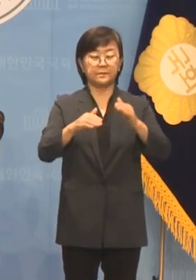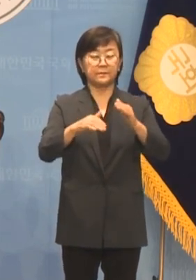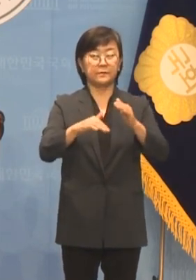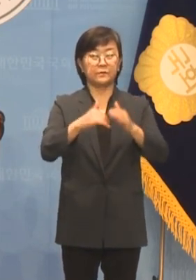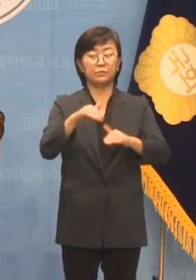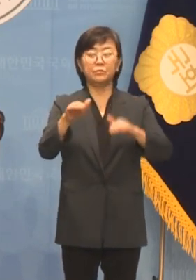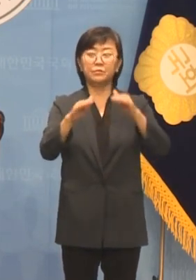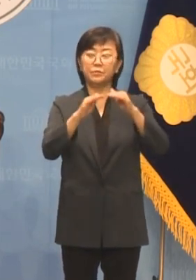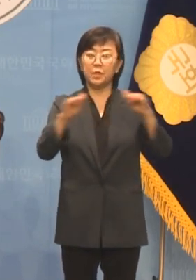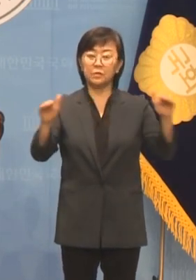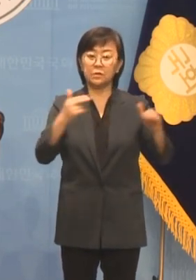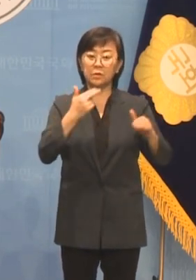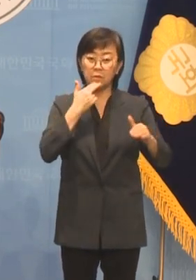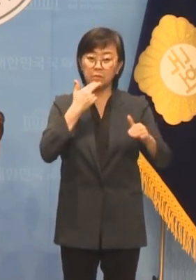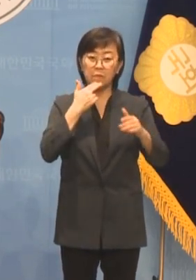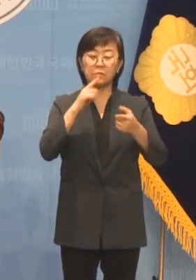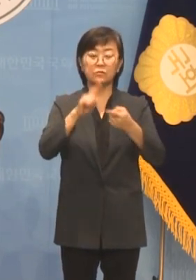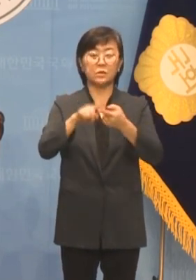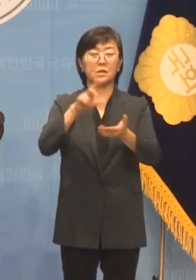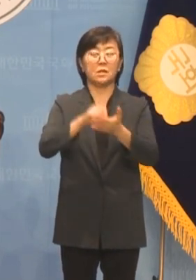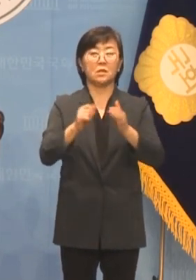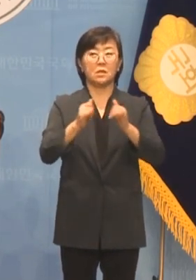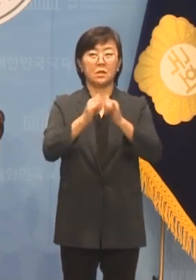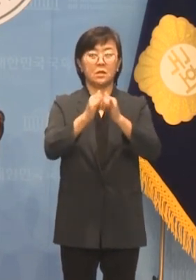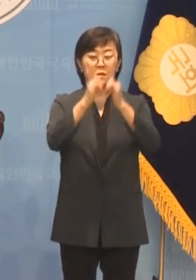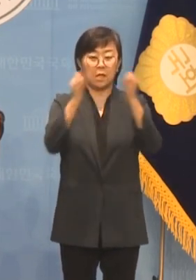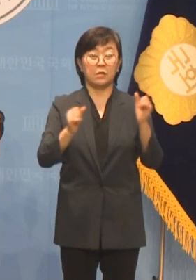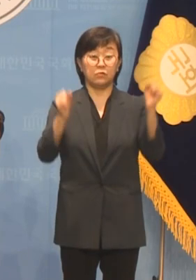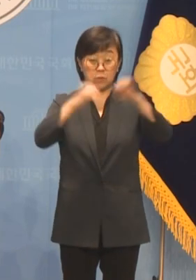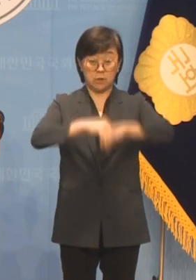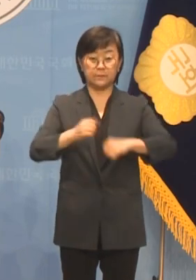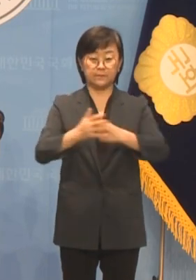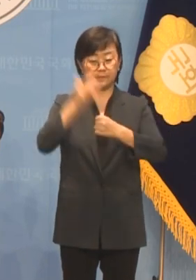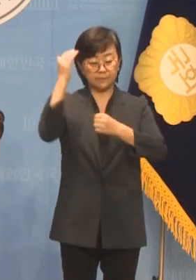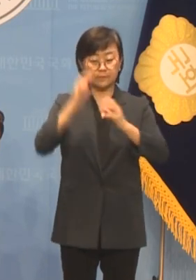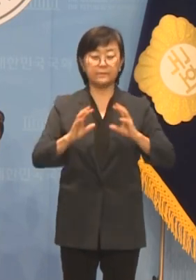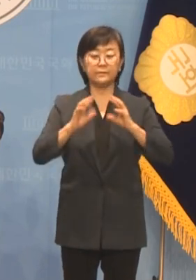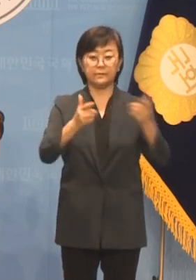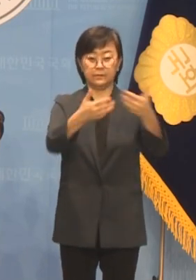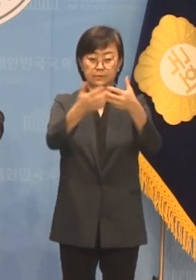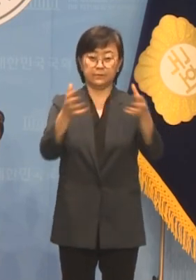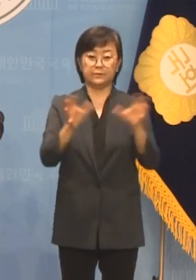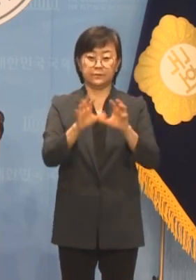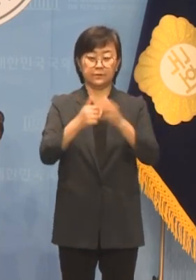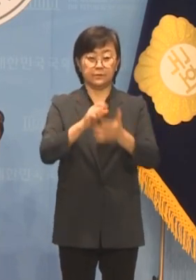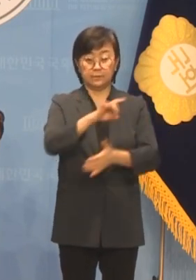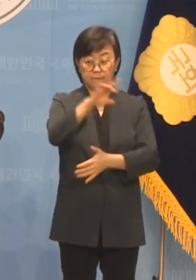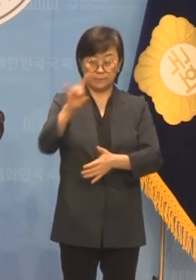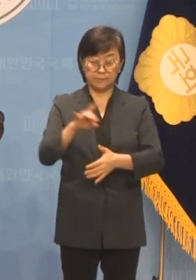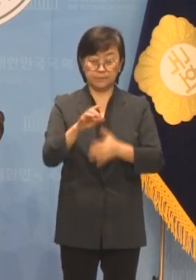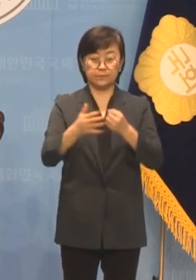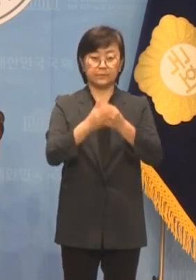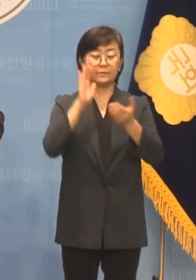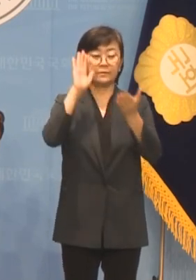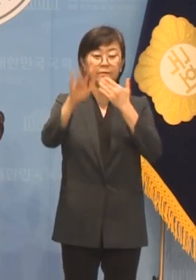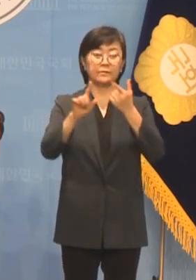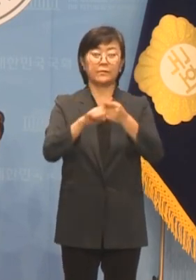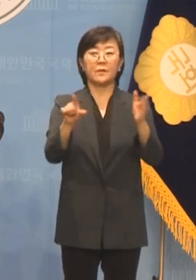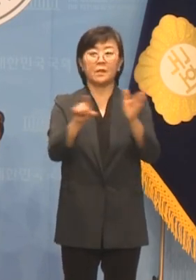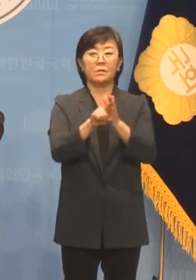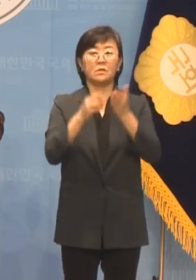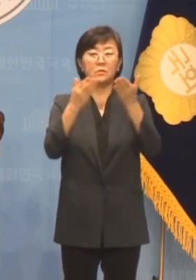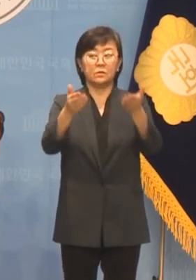심화로 사회 계약은 무너졌습니다. 대한민국이라는 공동체는 구성원들에게 미래에 대한 믿음을